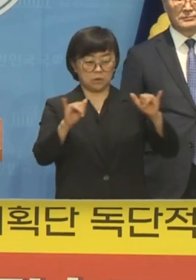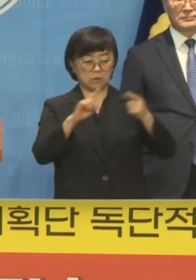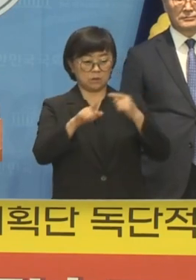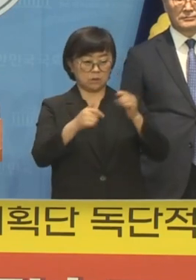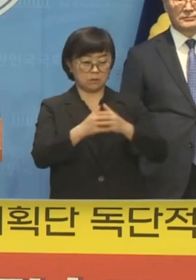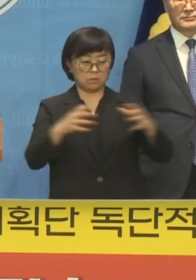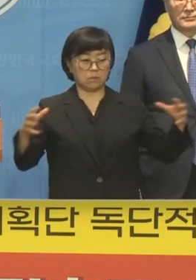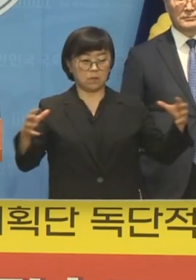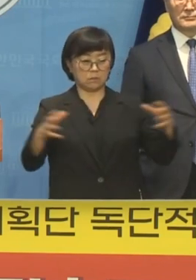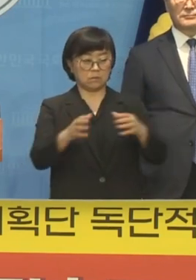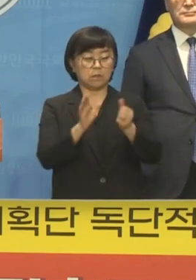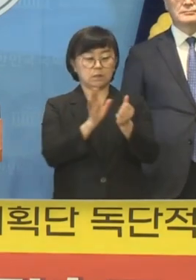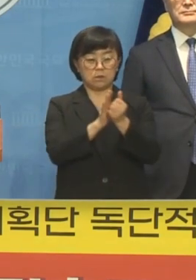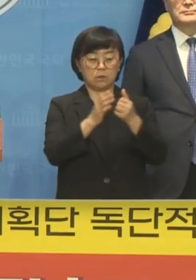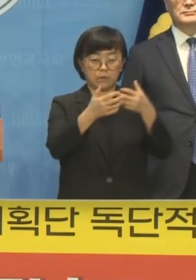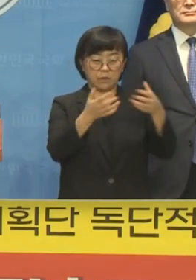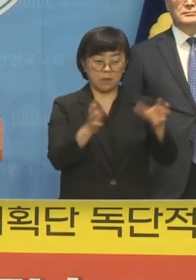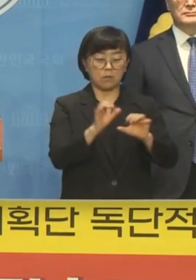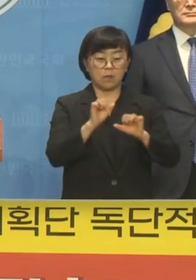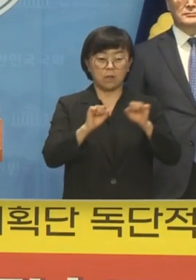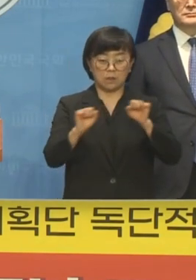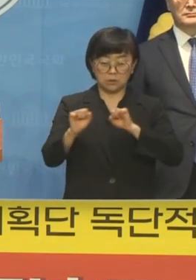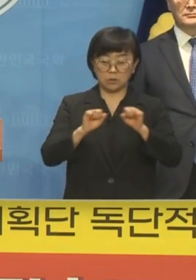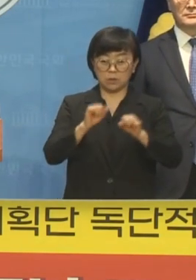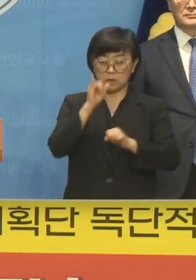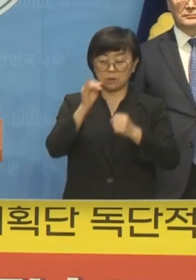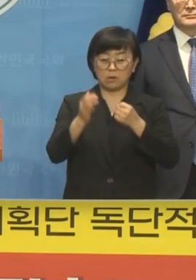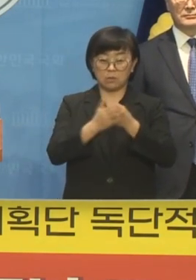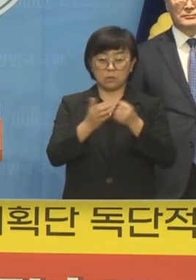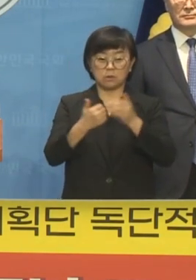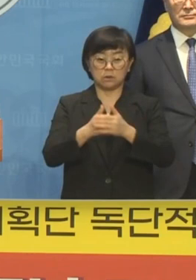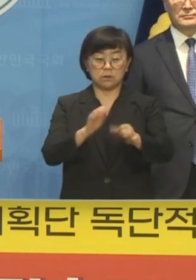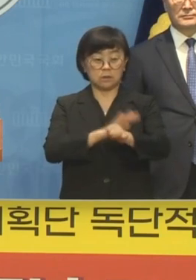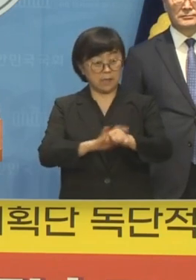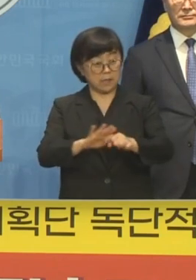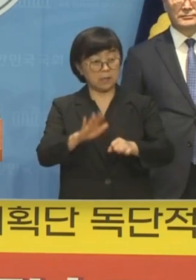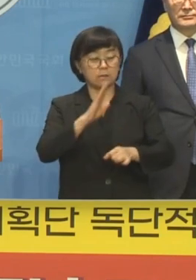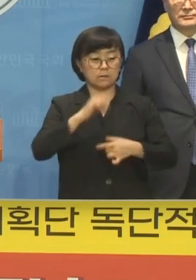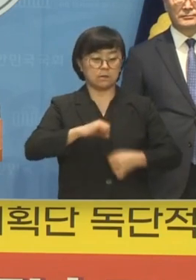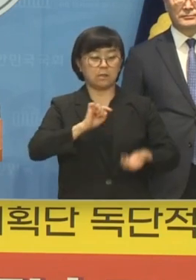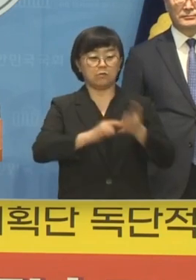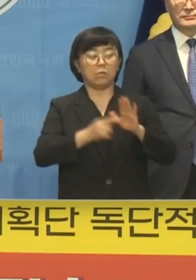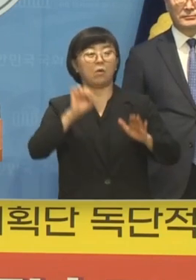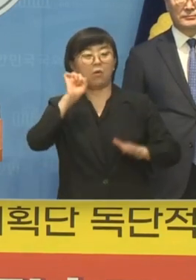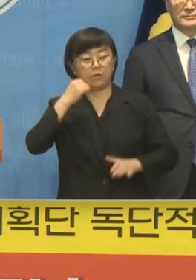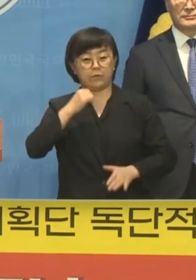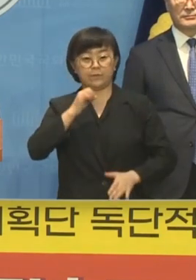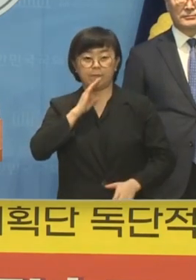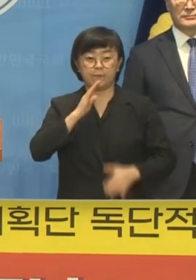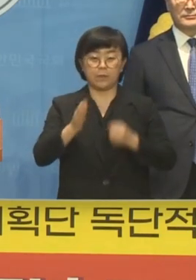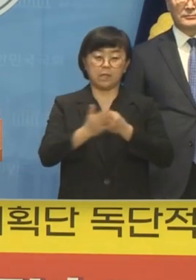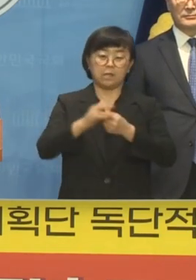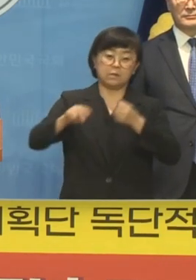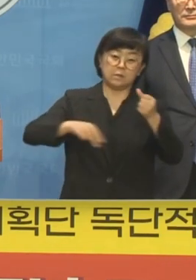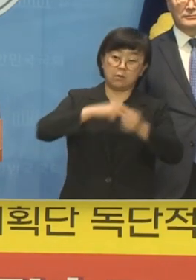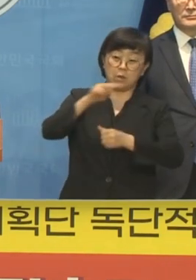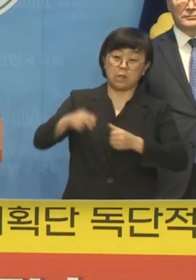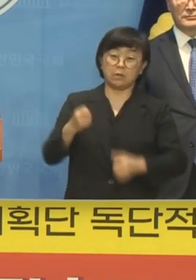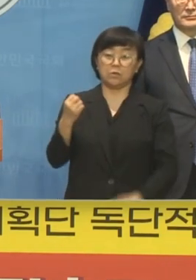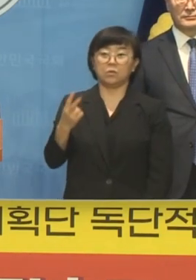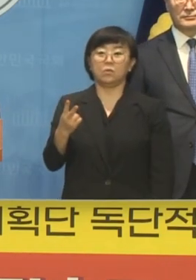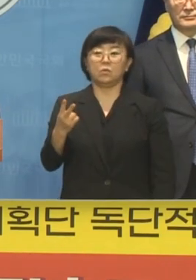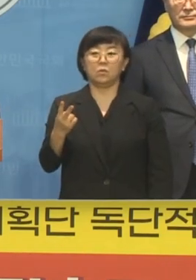공무원들로 구성된 지원단의 활동들이 이러하니 제대로 된 진상규명이 되기 참 어렵습니다. 이런 와중에